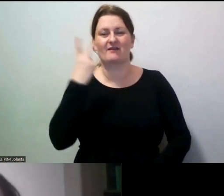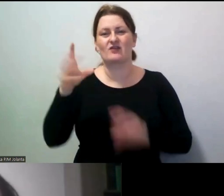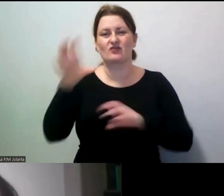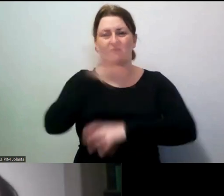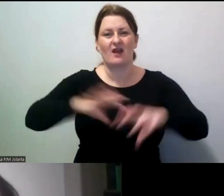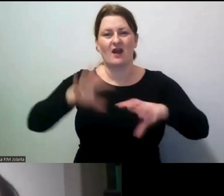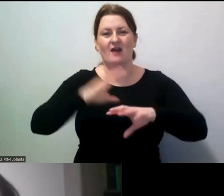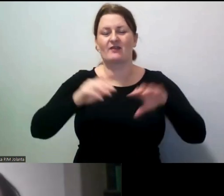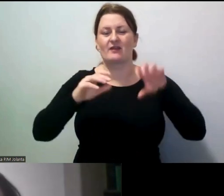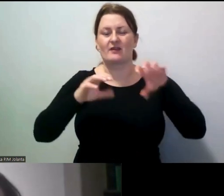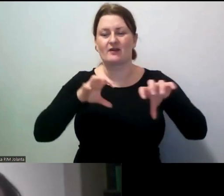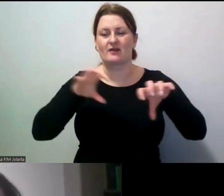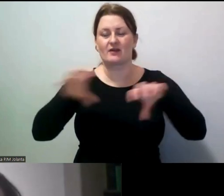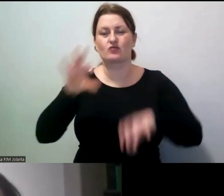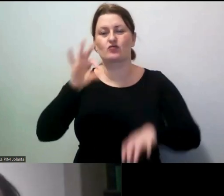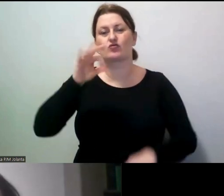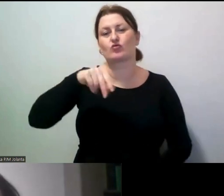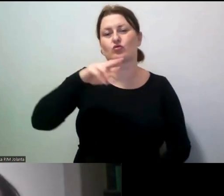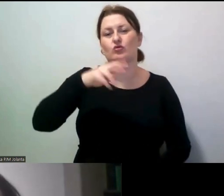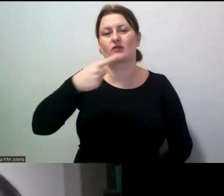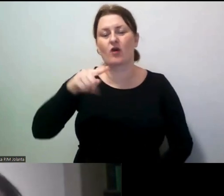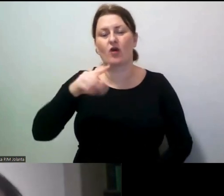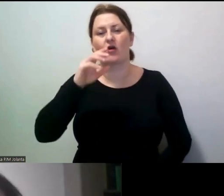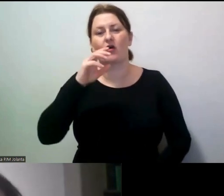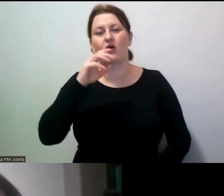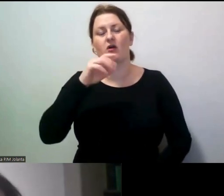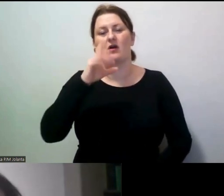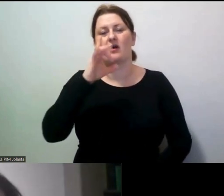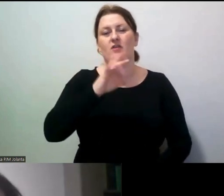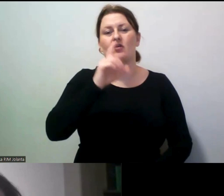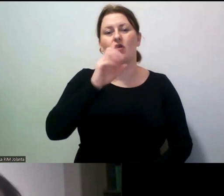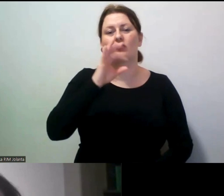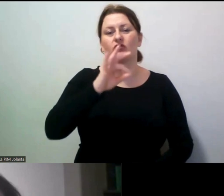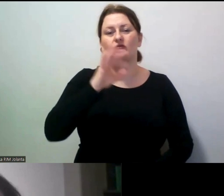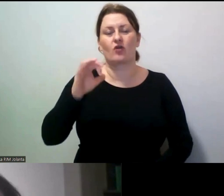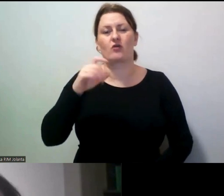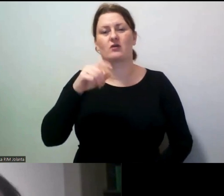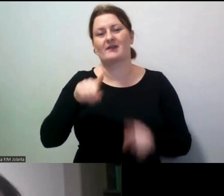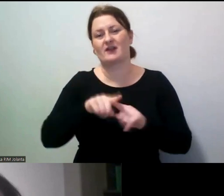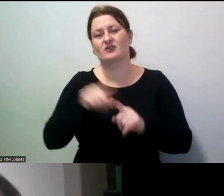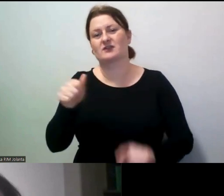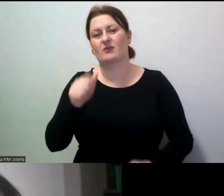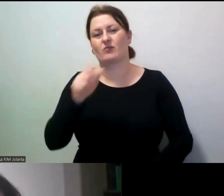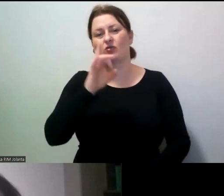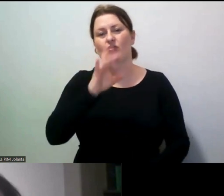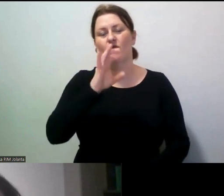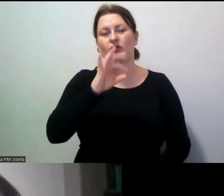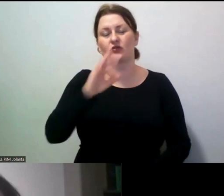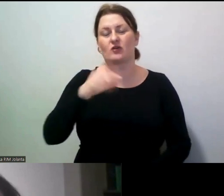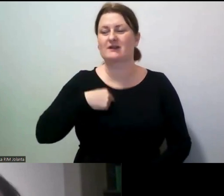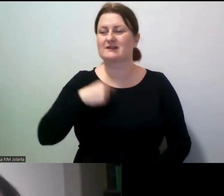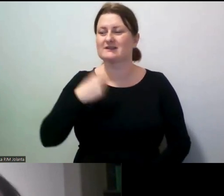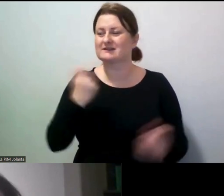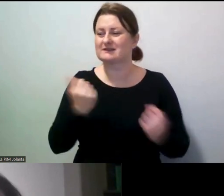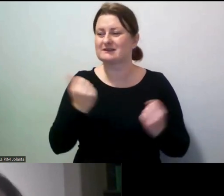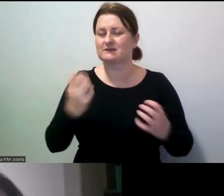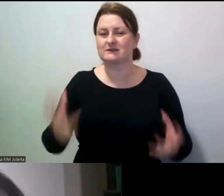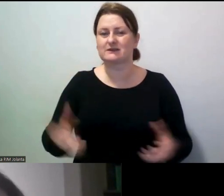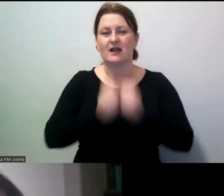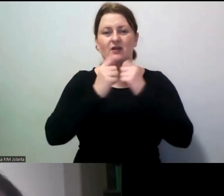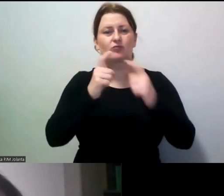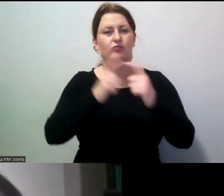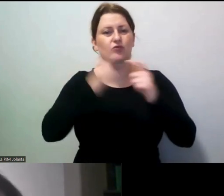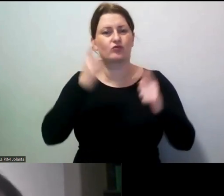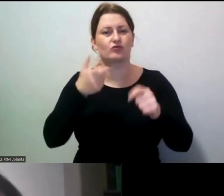światów, glotto i surdoglotto, pozwoliło mi spojrzeć jeszcze szerzej i znaleźć też właśnie takie punkty, które były zupełnie przeze